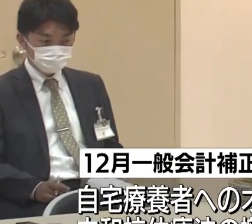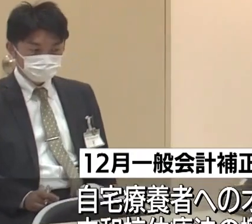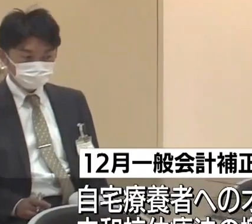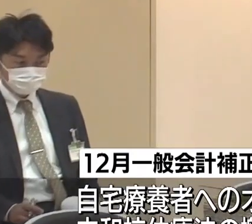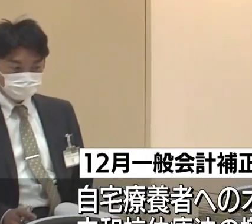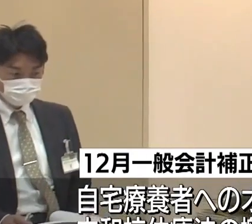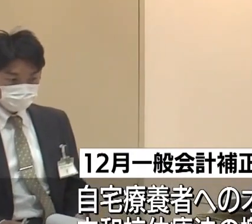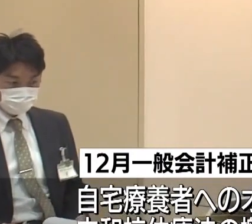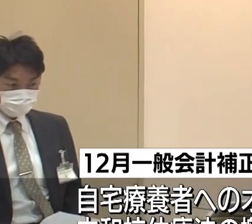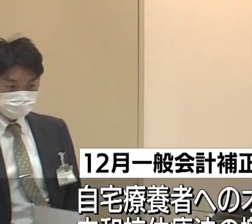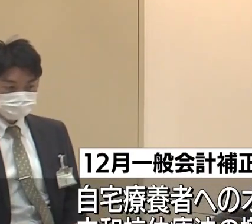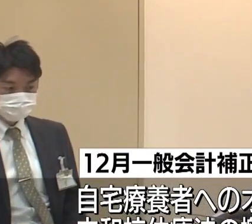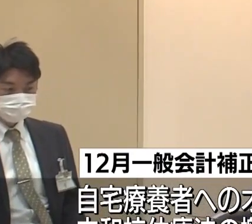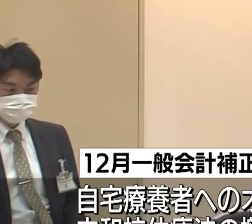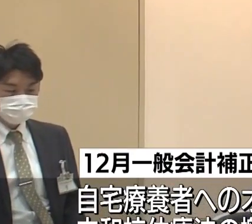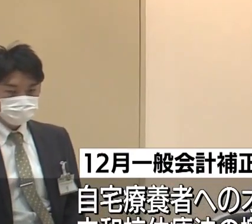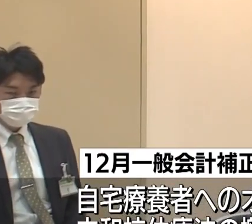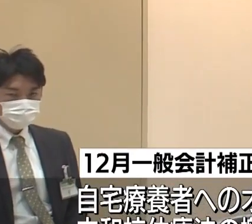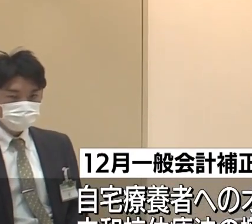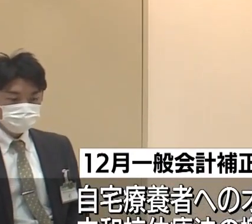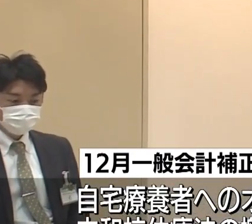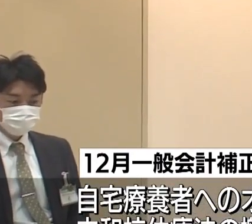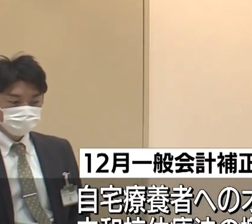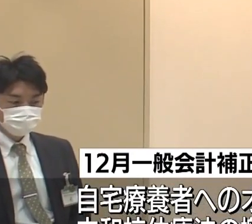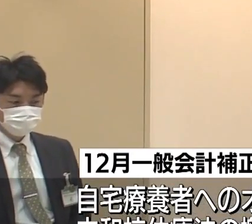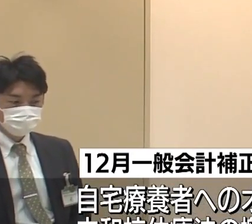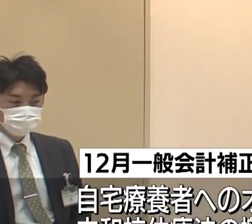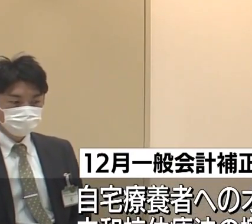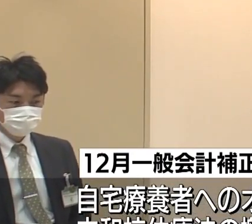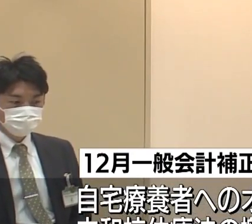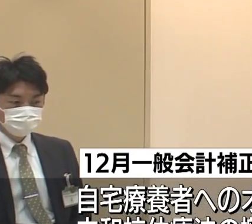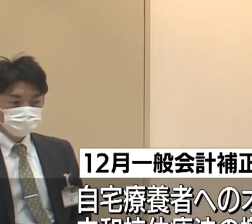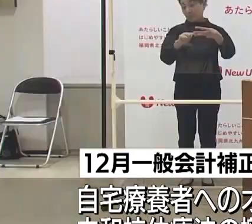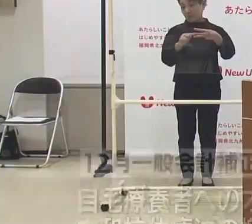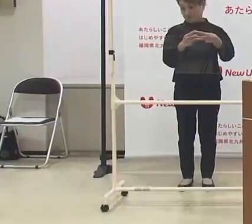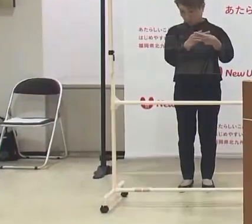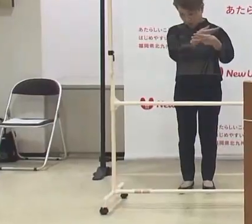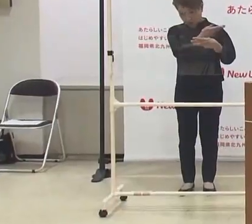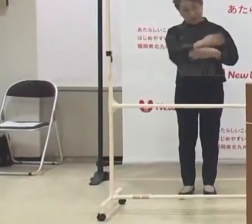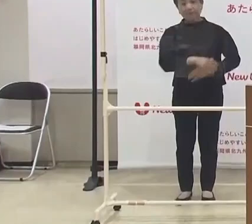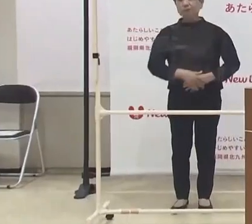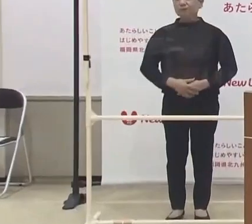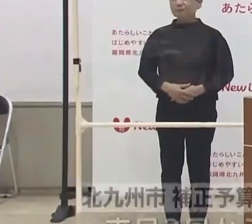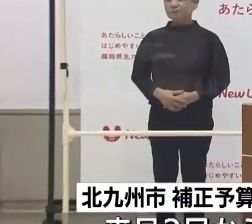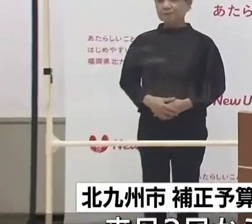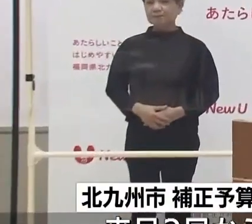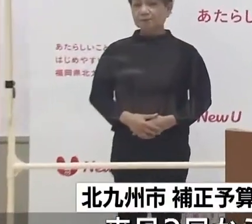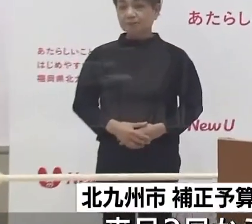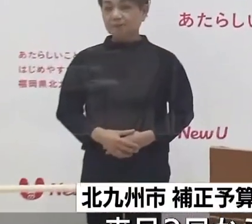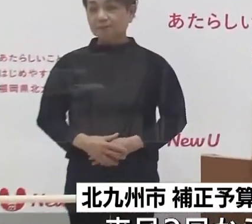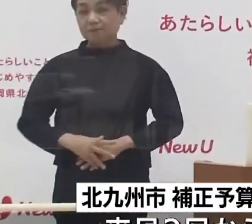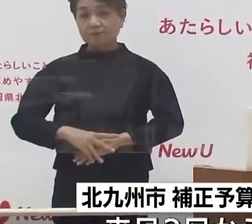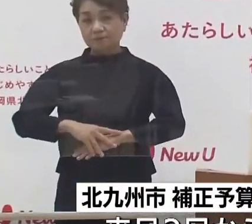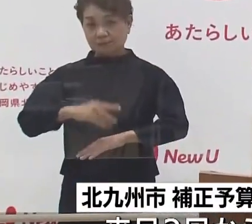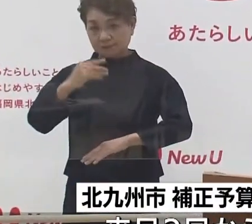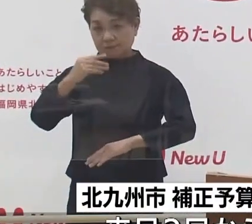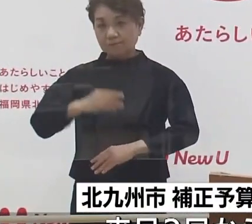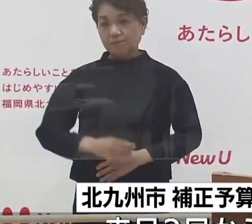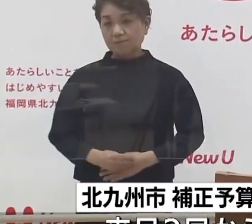ための搬送体制の整備などとして6500万円が計上されています。これらの補正予